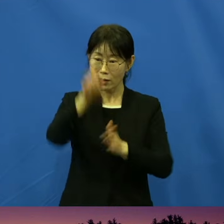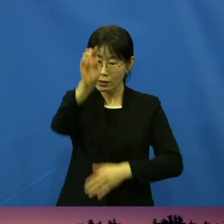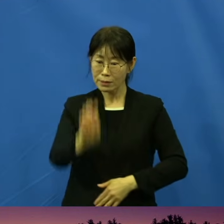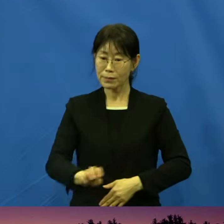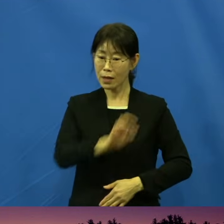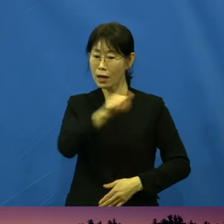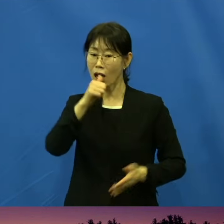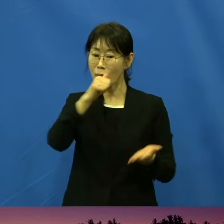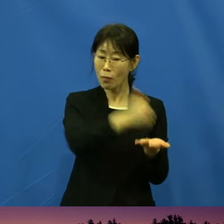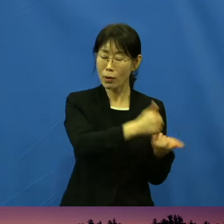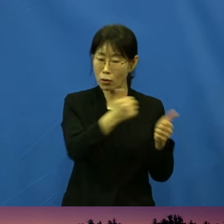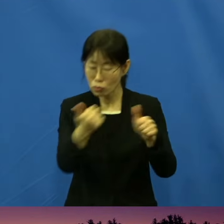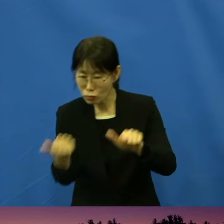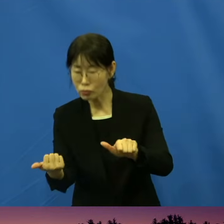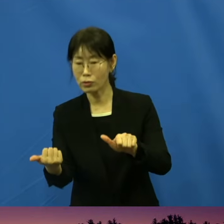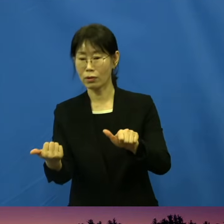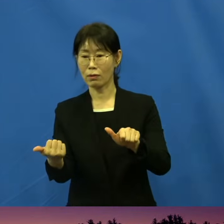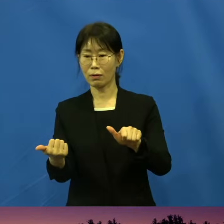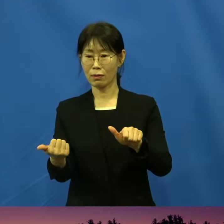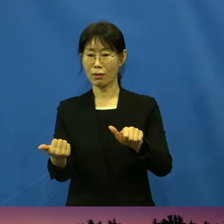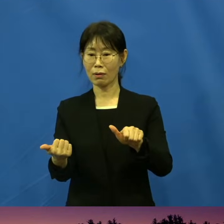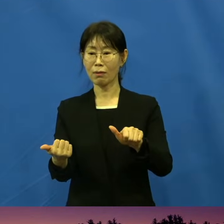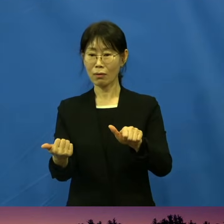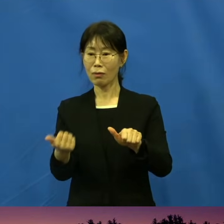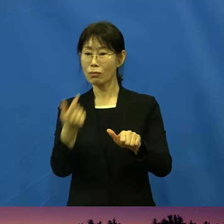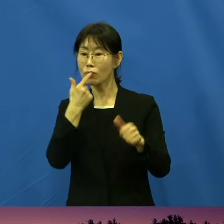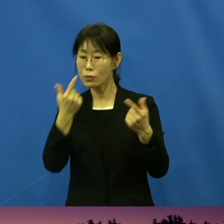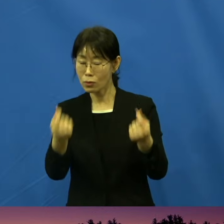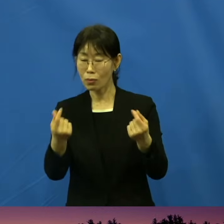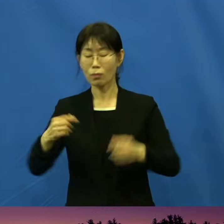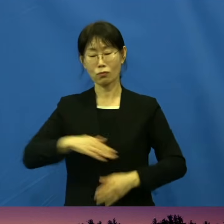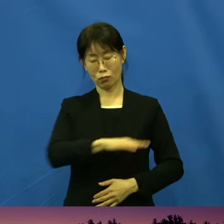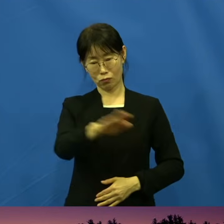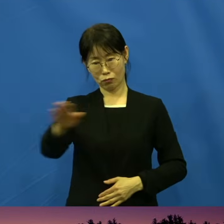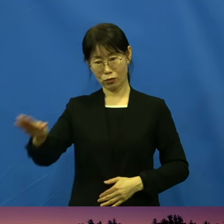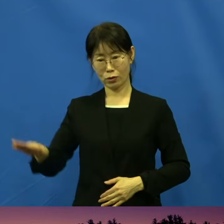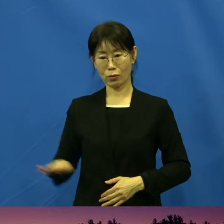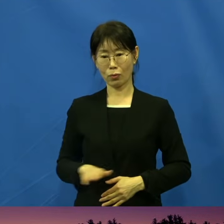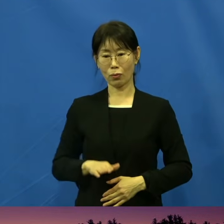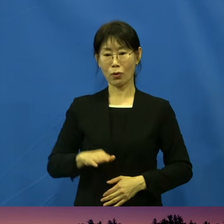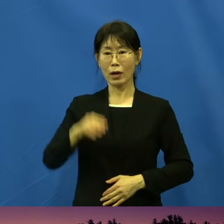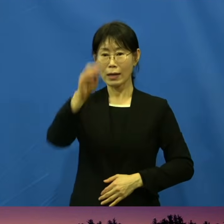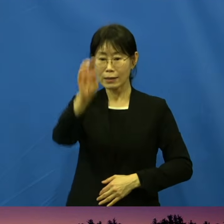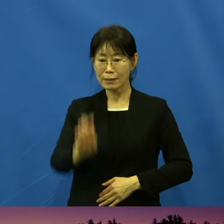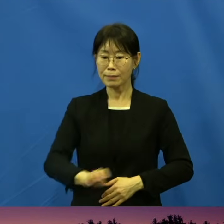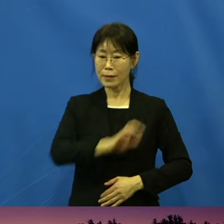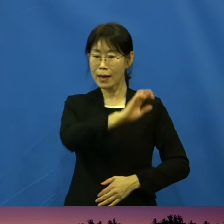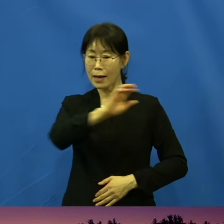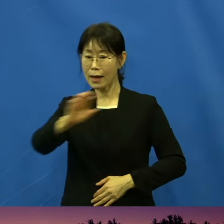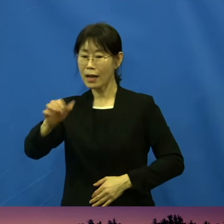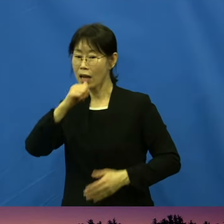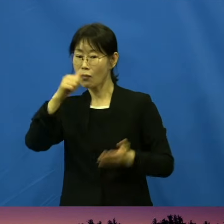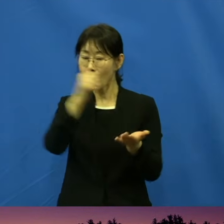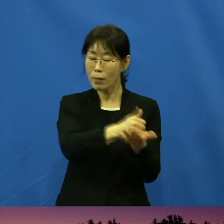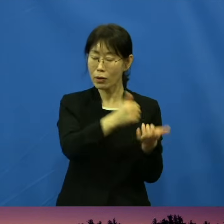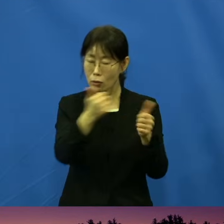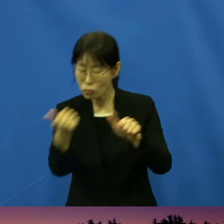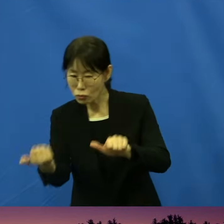그때 무슨 일이 납니까? 그리스도와 함께 죽는 경험을 하는 사람이 그리스도와 함께 살아나는 것입니다.